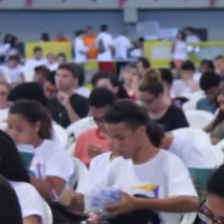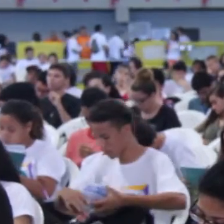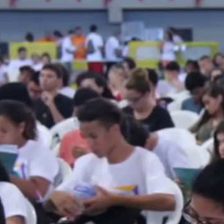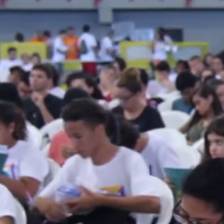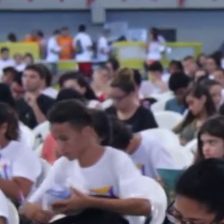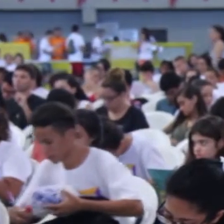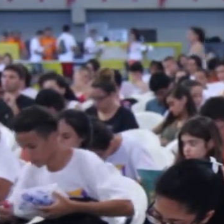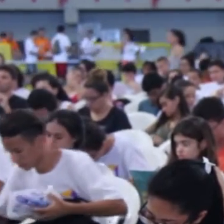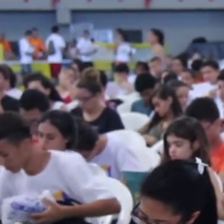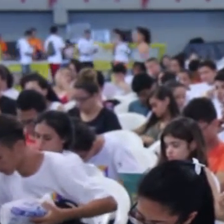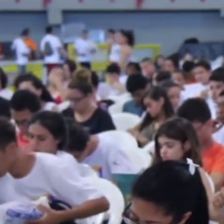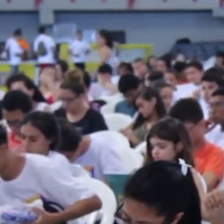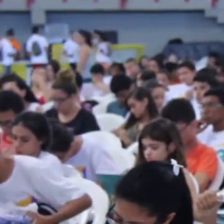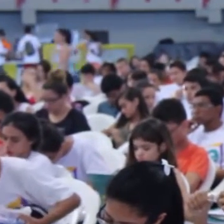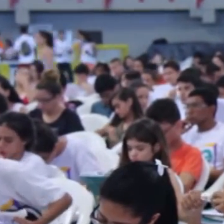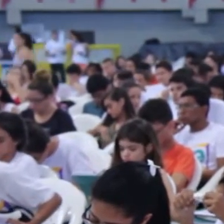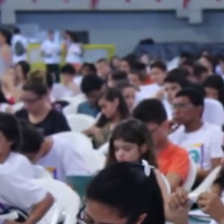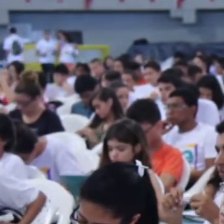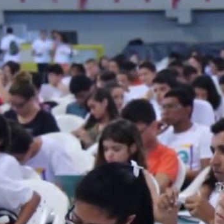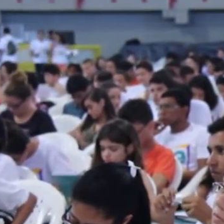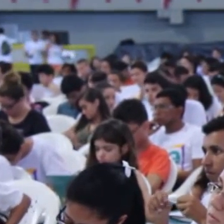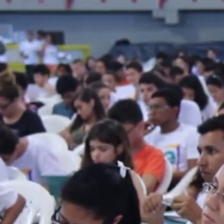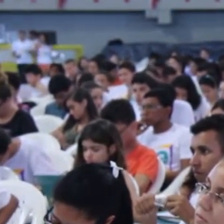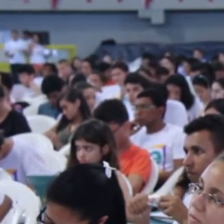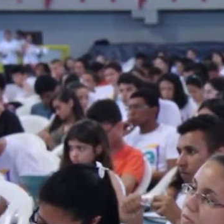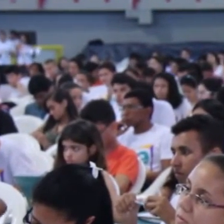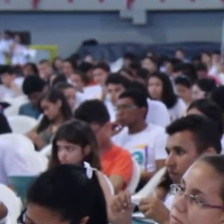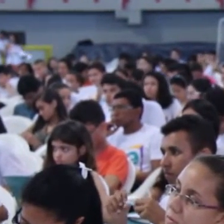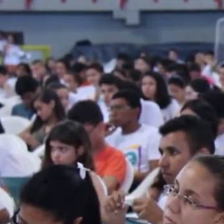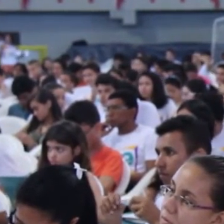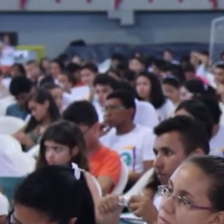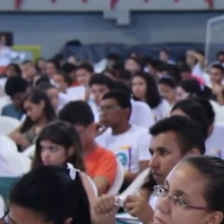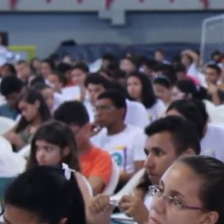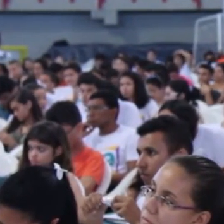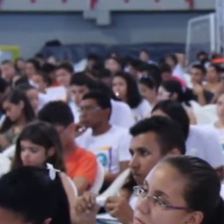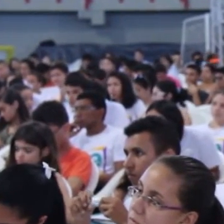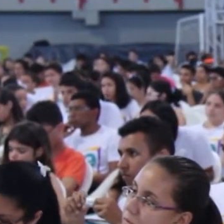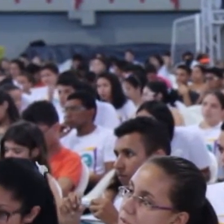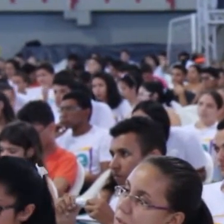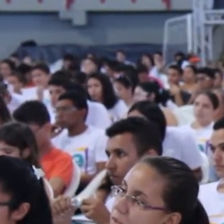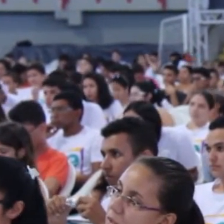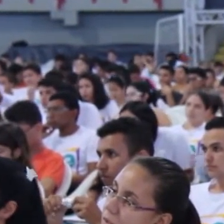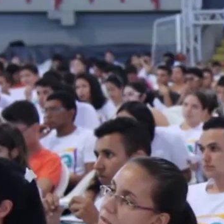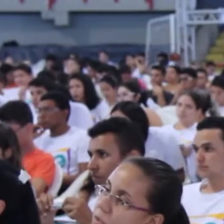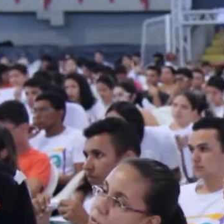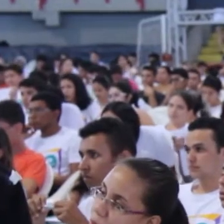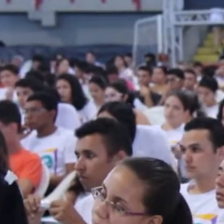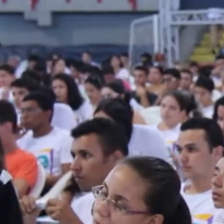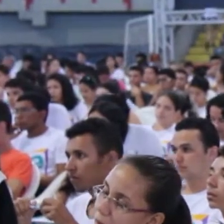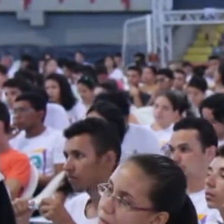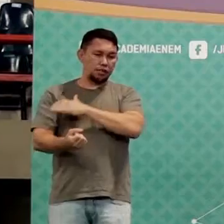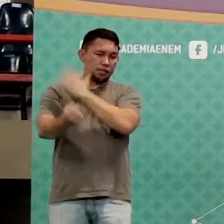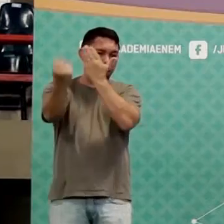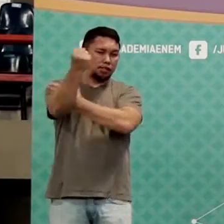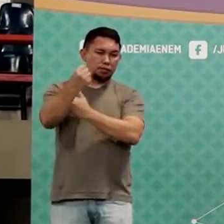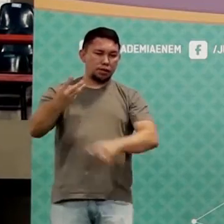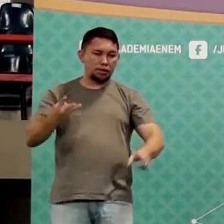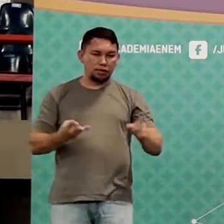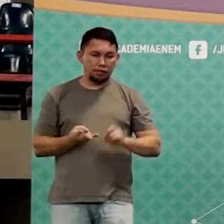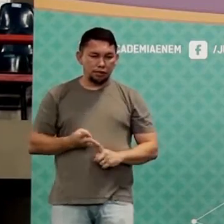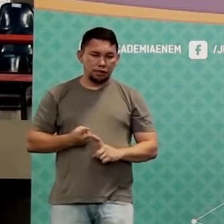é a carne? Segundo Hobbes, do mais forte. De quem é a mulher? Do mais